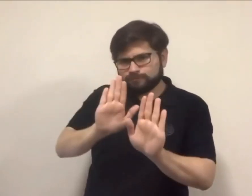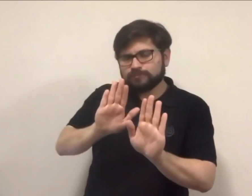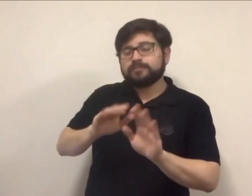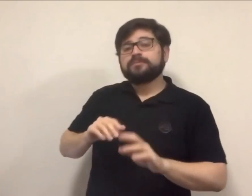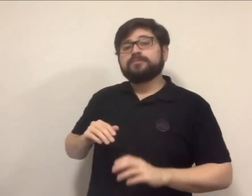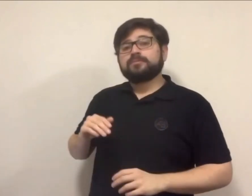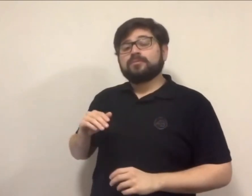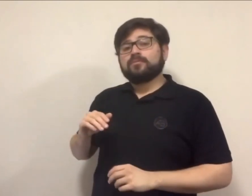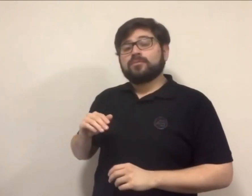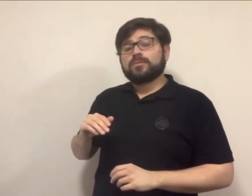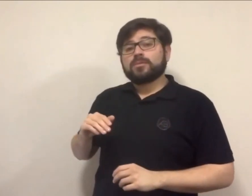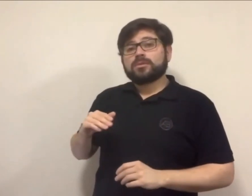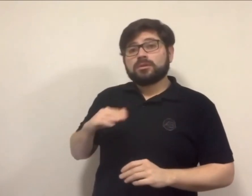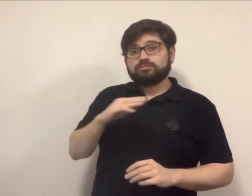Sin embargo,